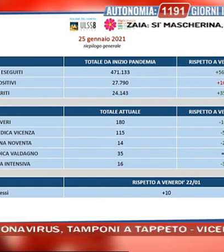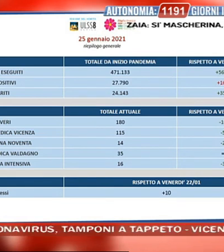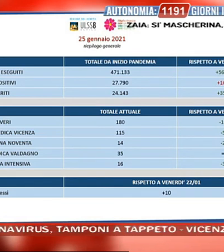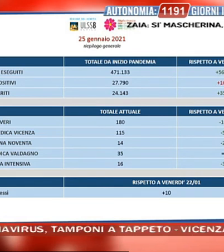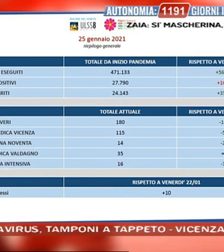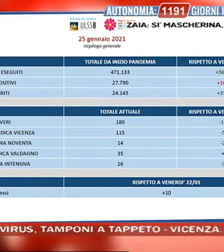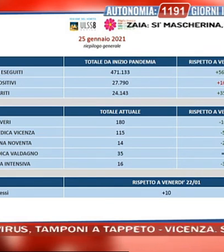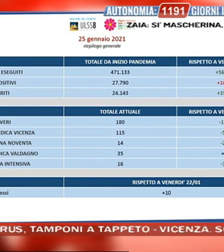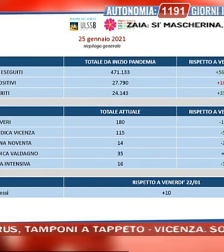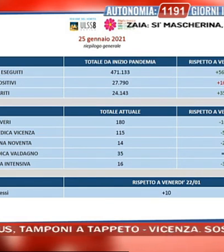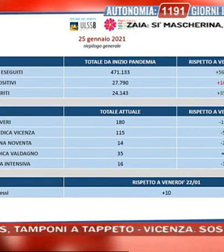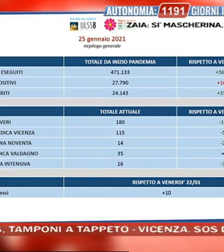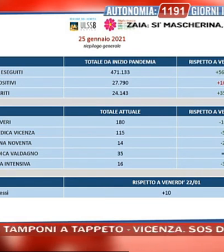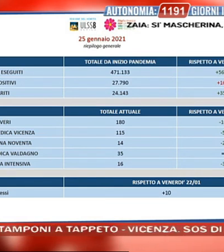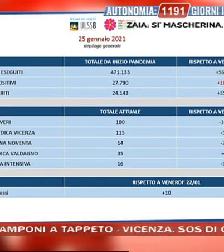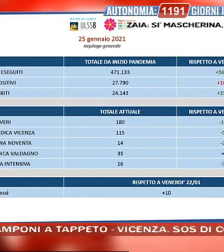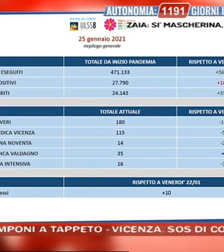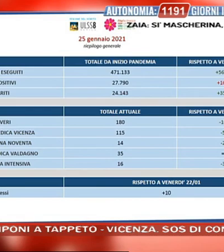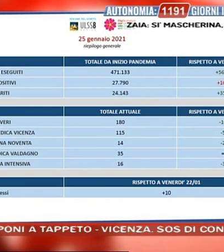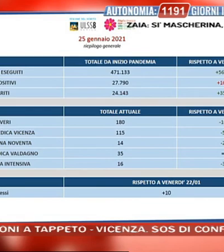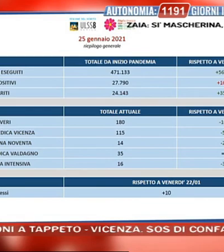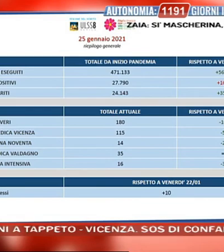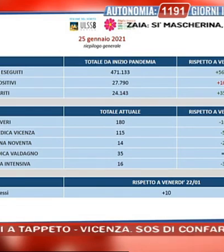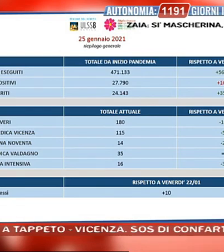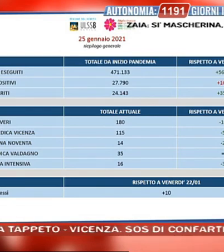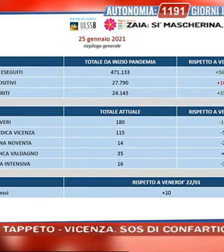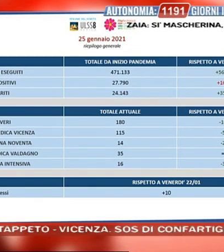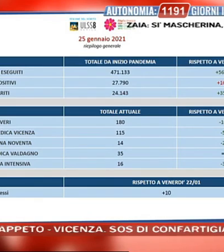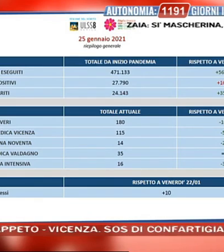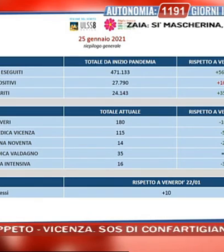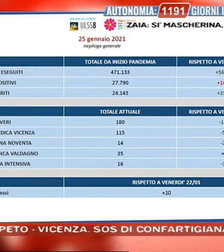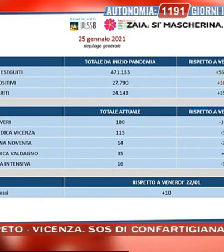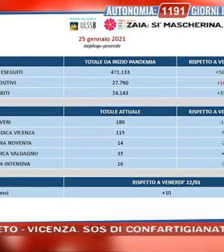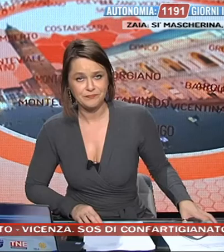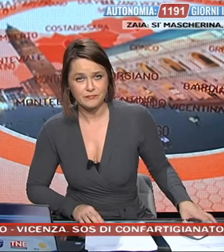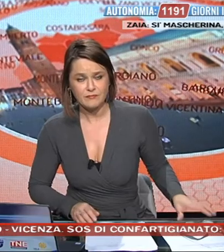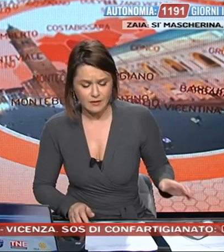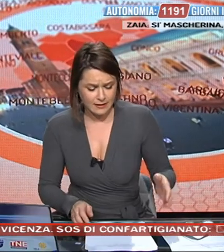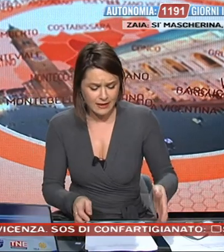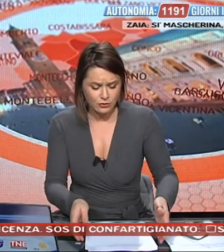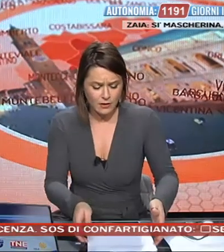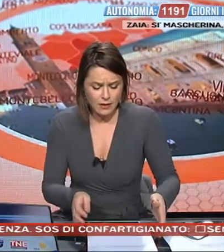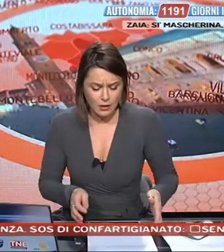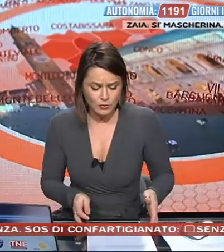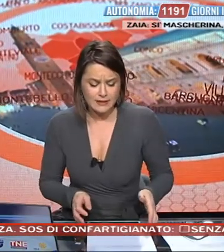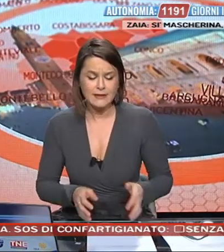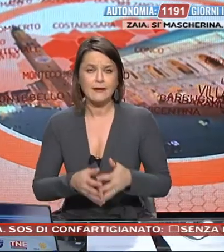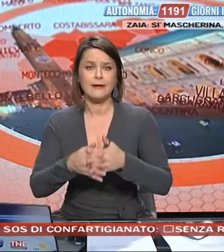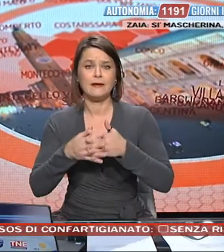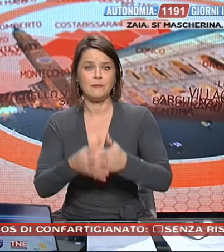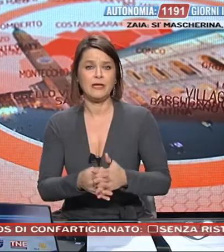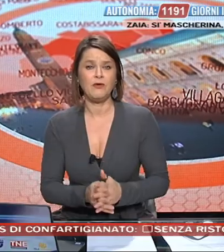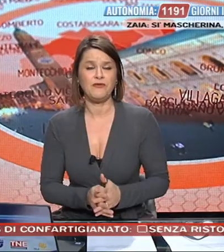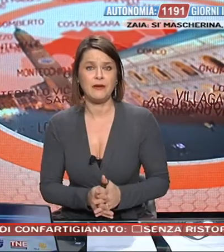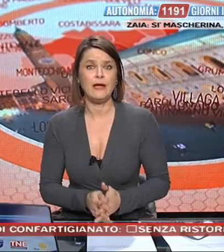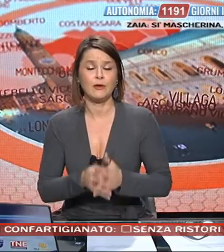in 3 giorni, mentre si contano 351 guariti da venerdì ad oggi. Intanto lunedì,